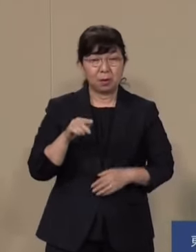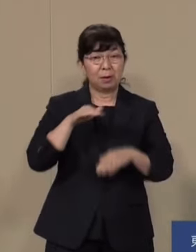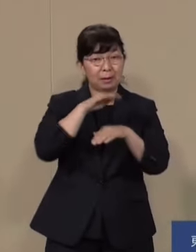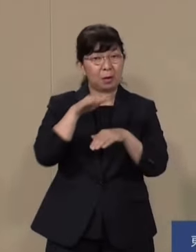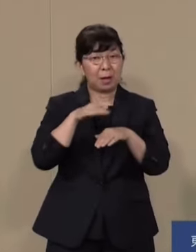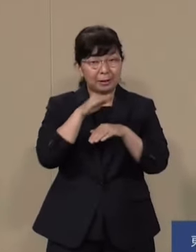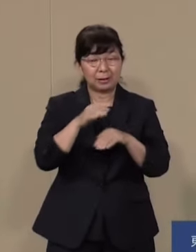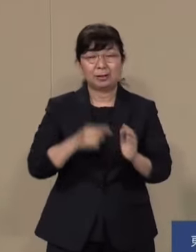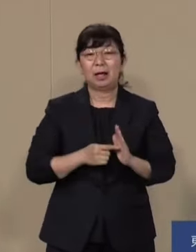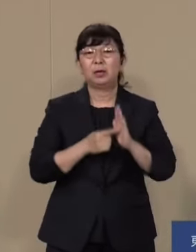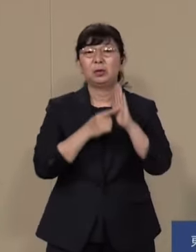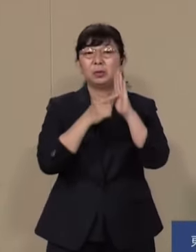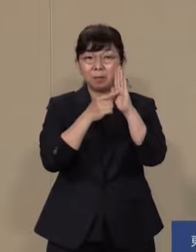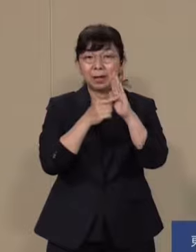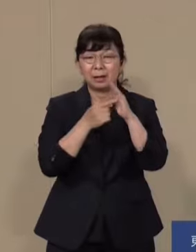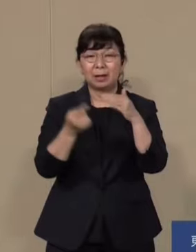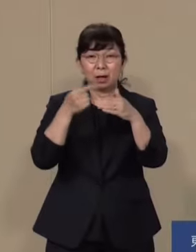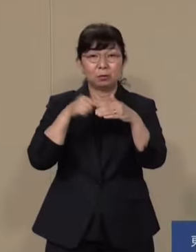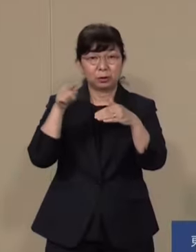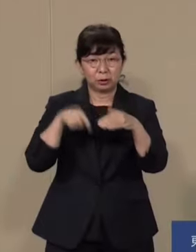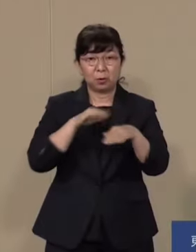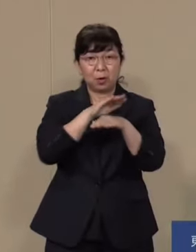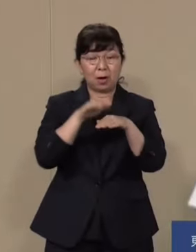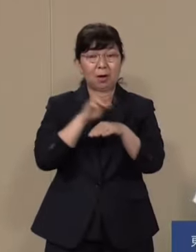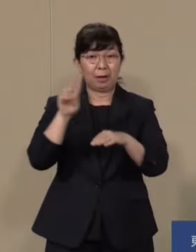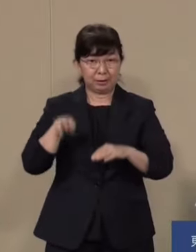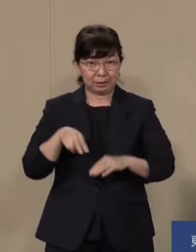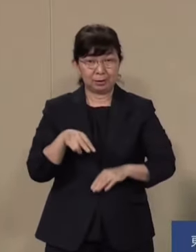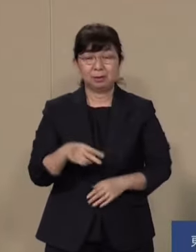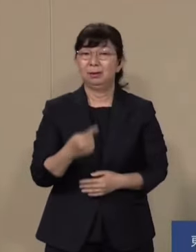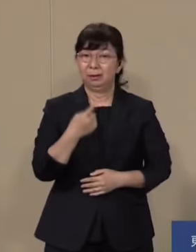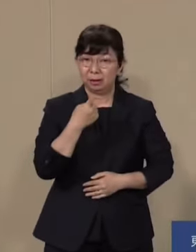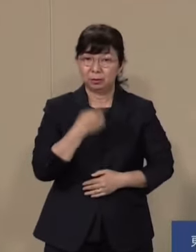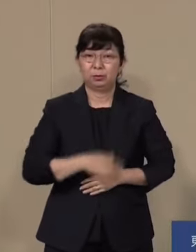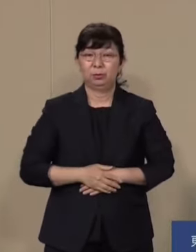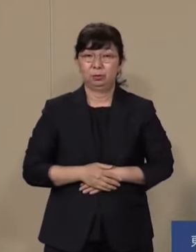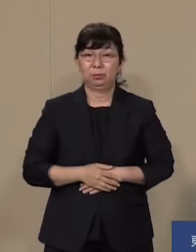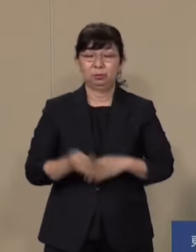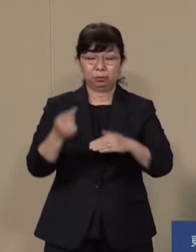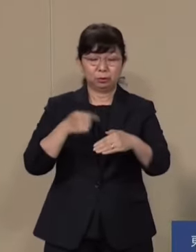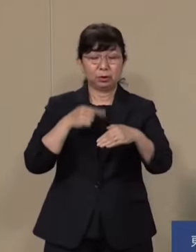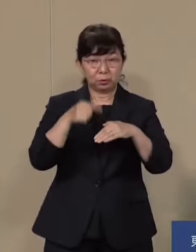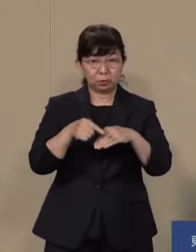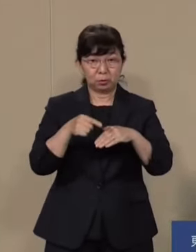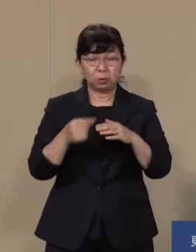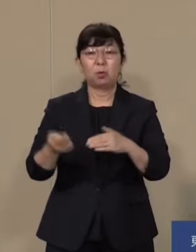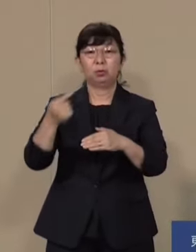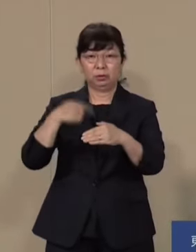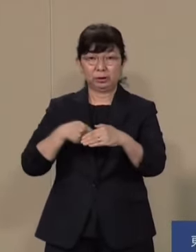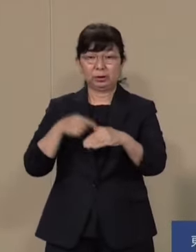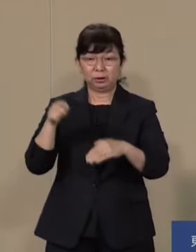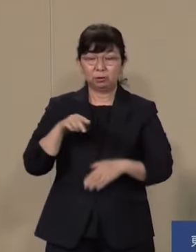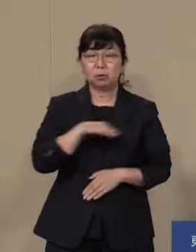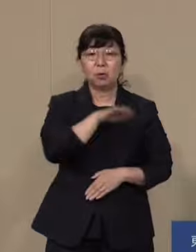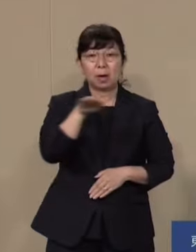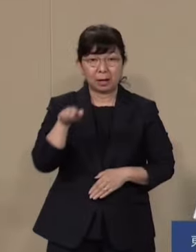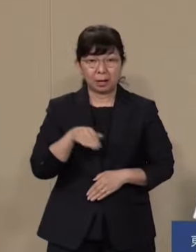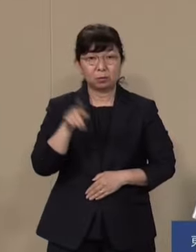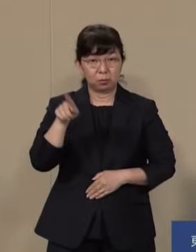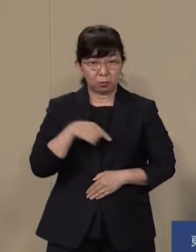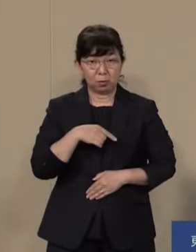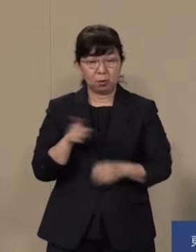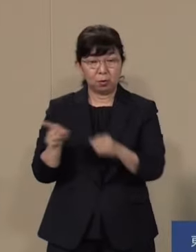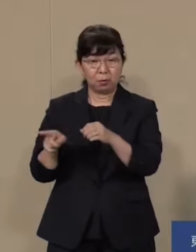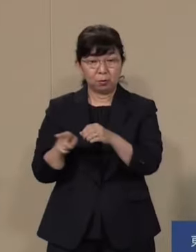可愛いで有名なうちのありですうち外のうちに野原のの